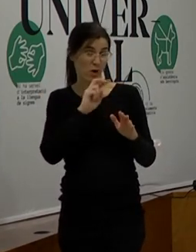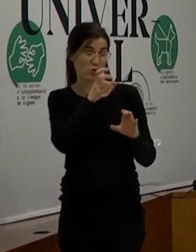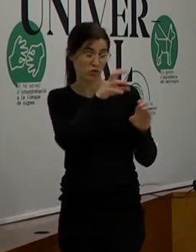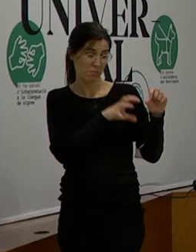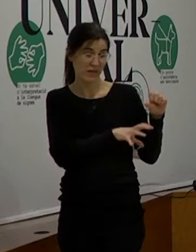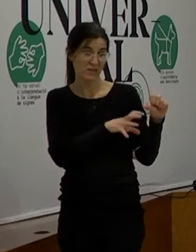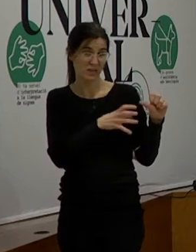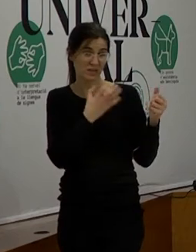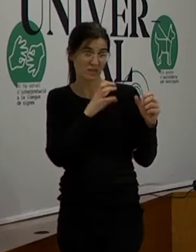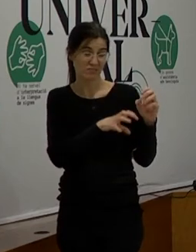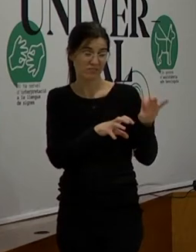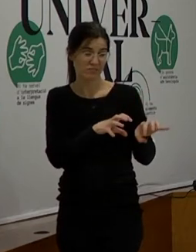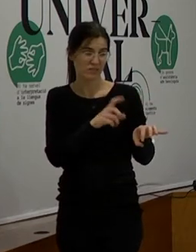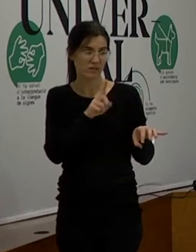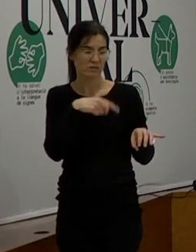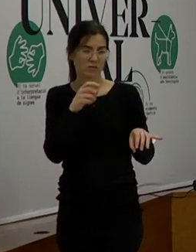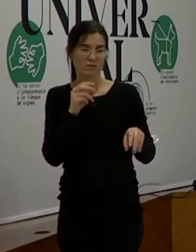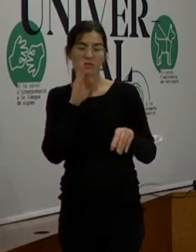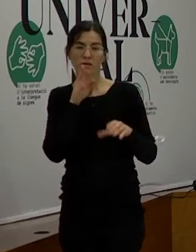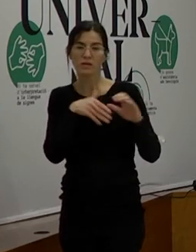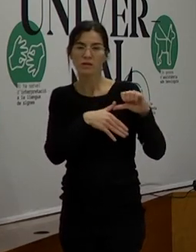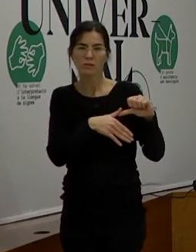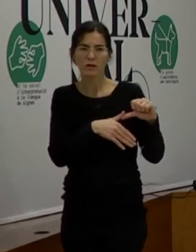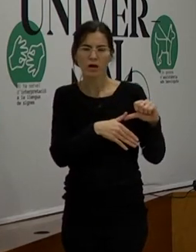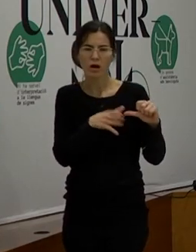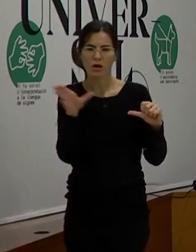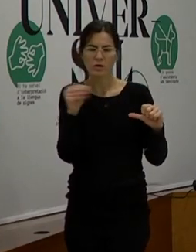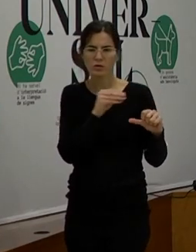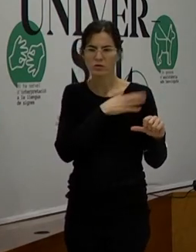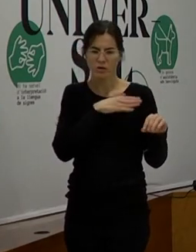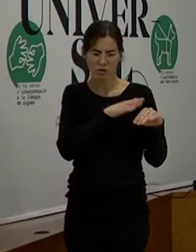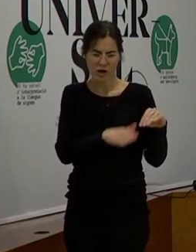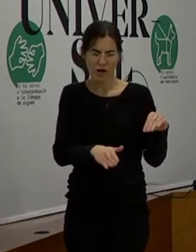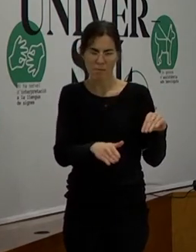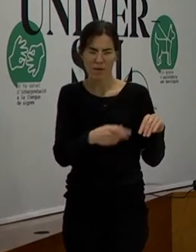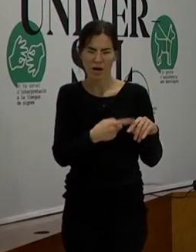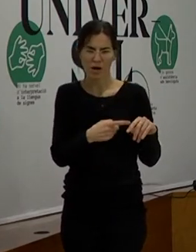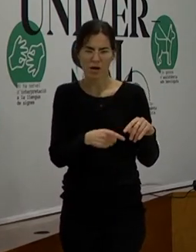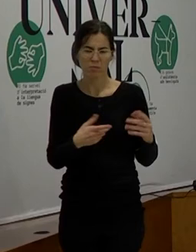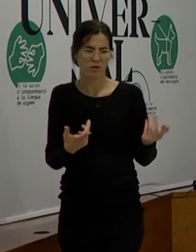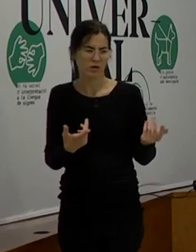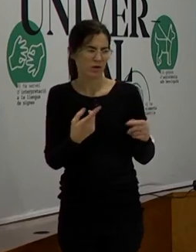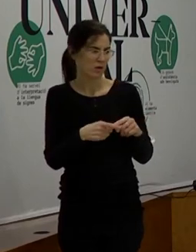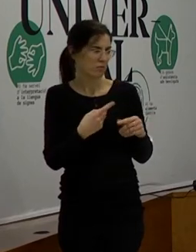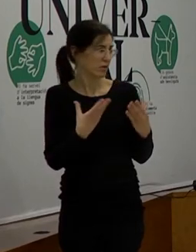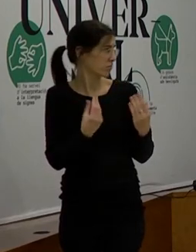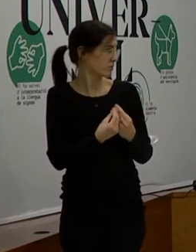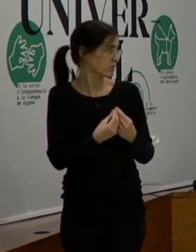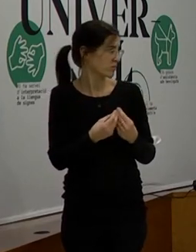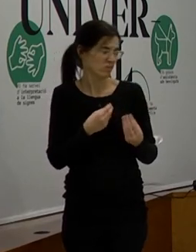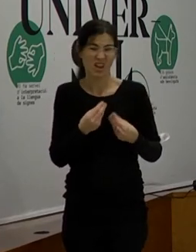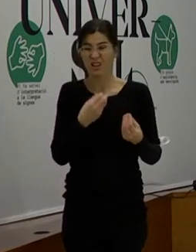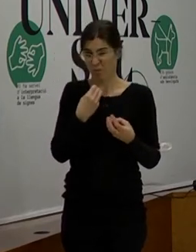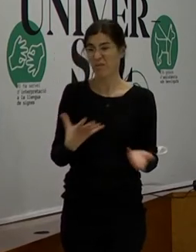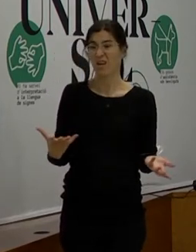que solament... I després te'n vas a Latinoamèrica i tothom vol anar per la rampa. Per què? Perquè va carregat de paquetes. Entonces, pues fes-ho tot, home,